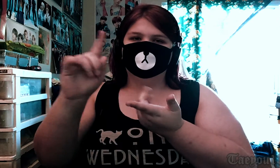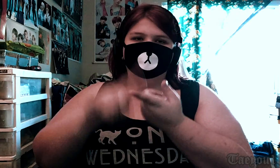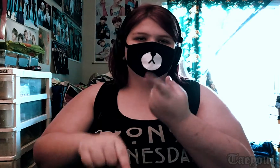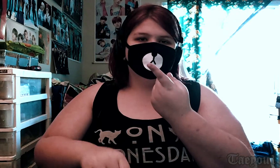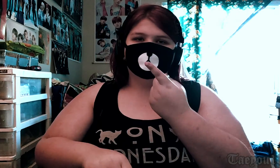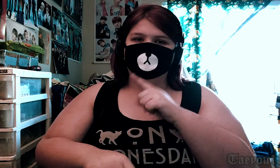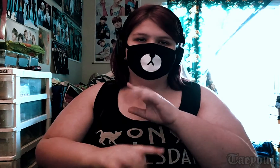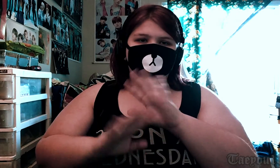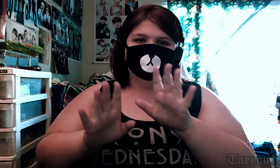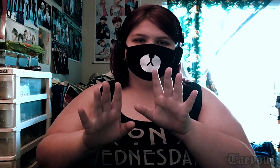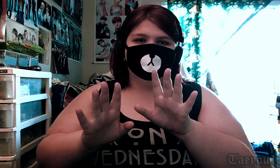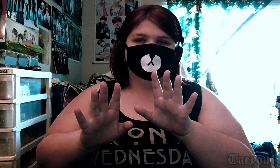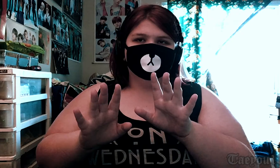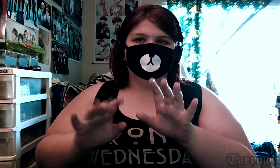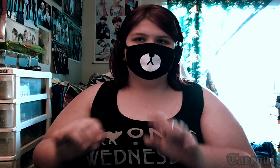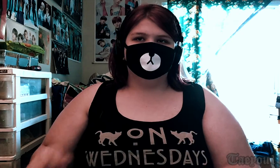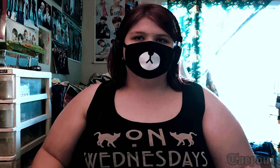웃지 못했어.